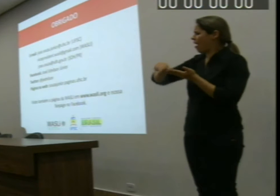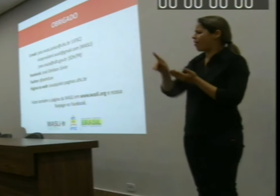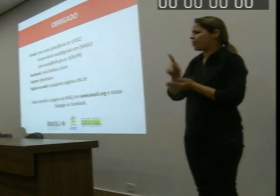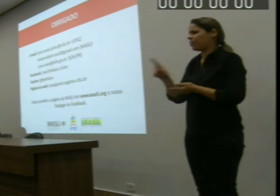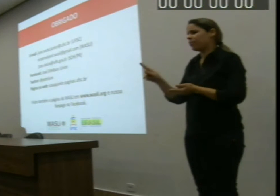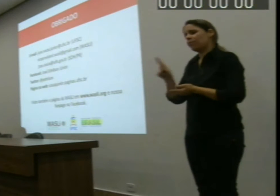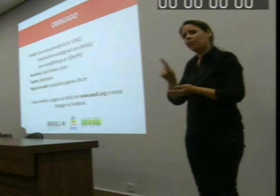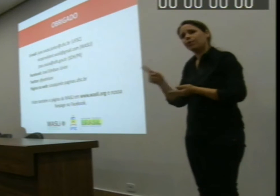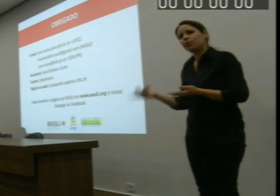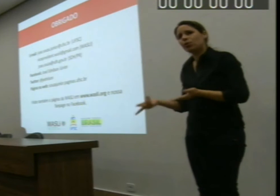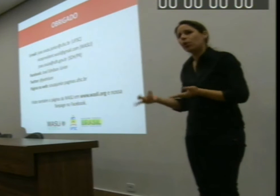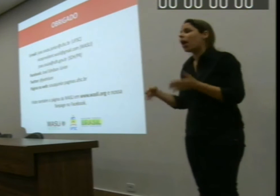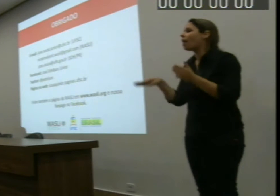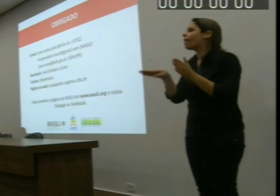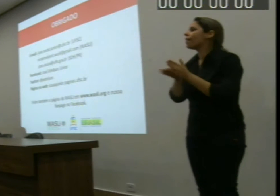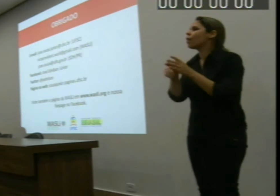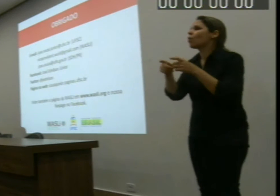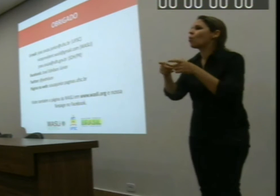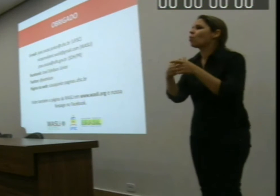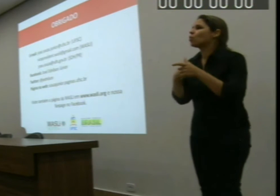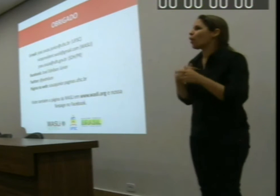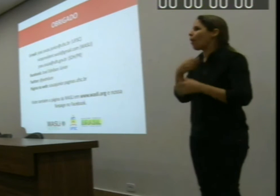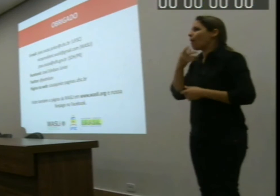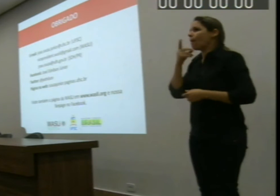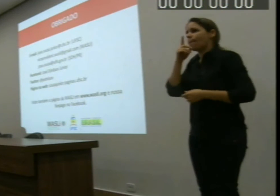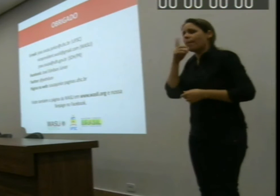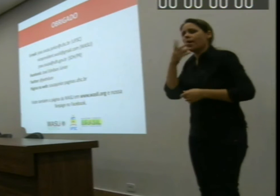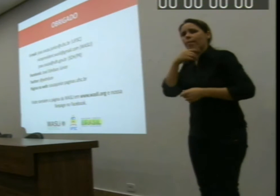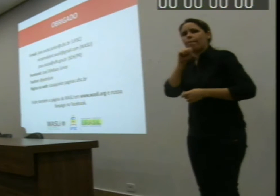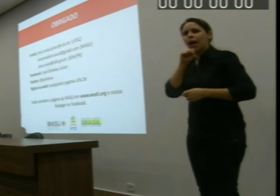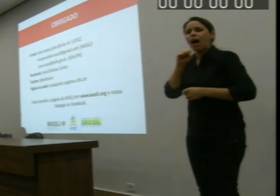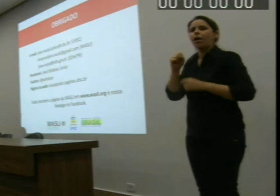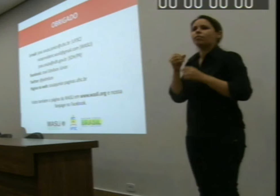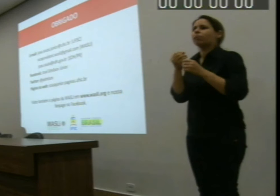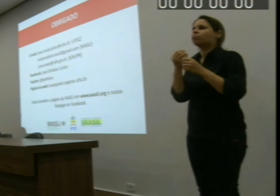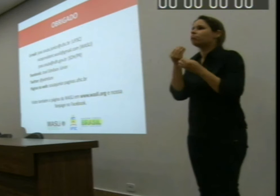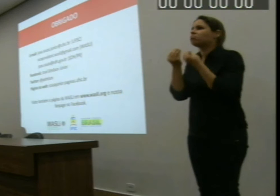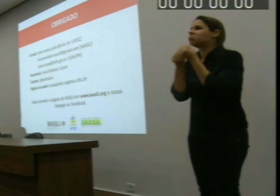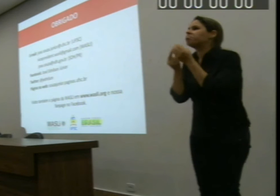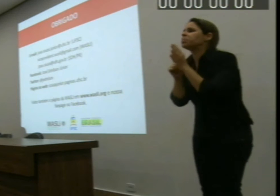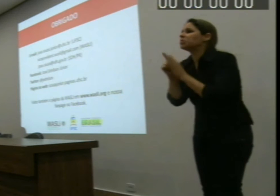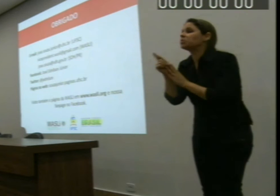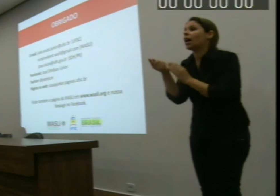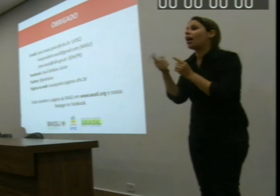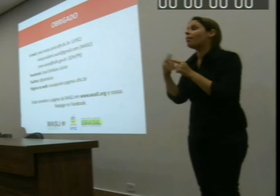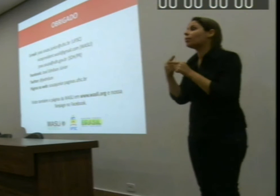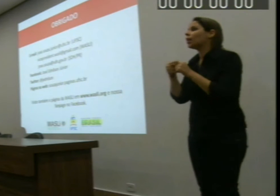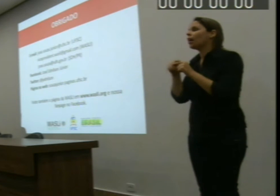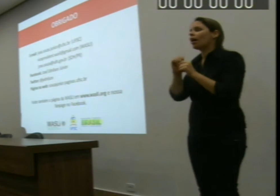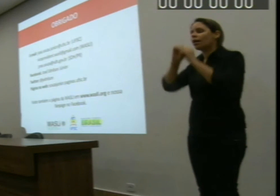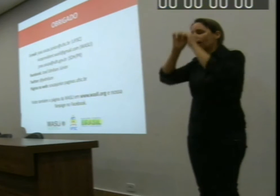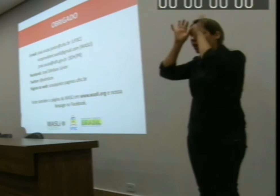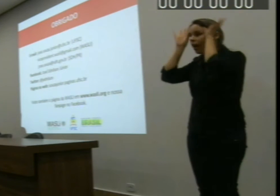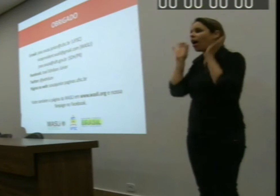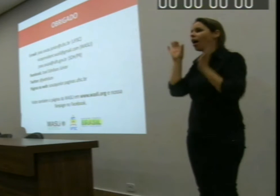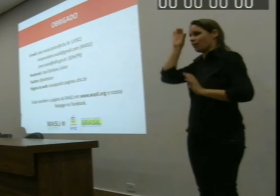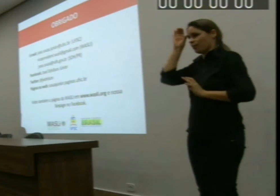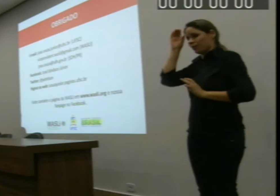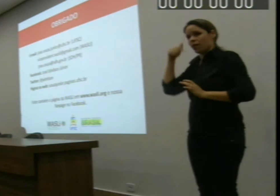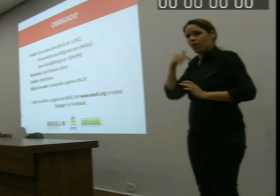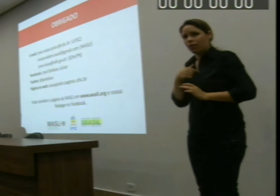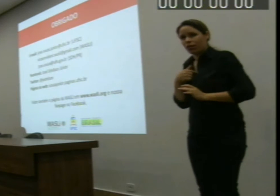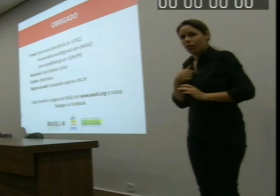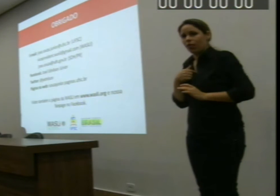até onde a gente deve cobrar isso daí eu tenho Claro na minha mente e no meu conhecimento Eu acho que eu não